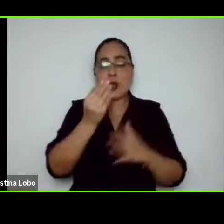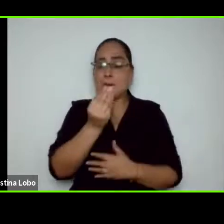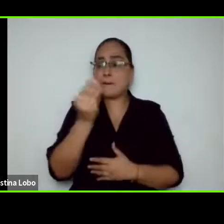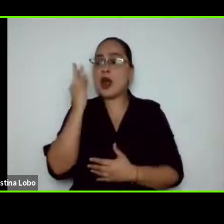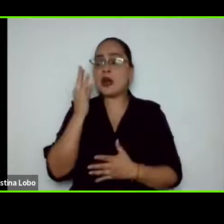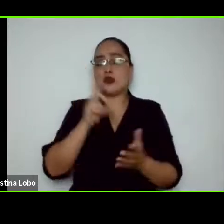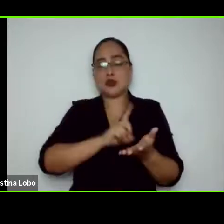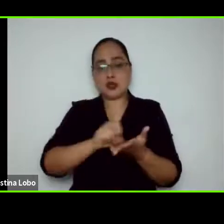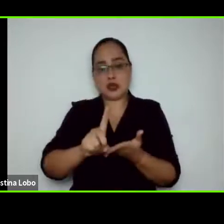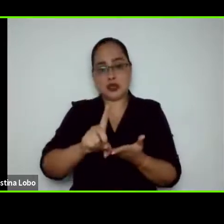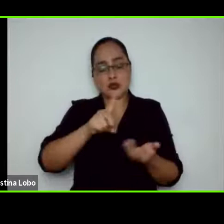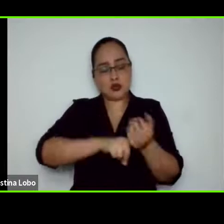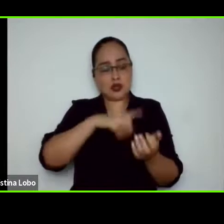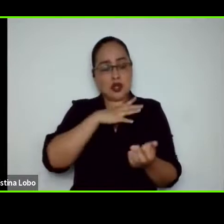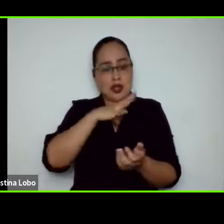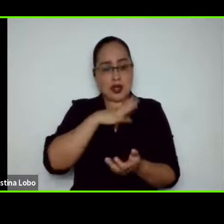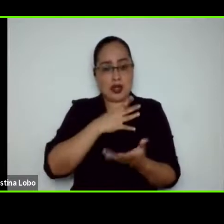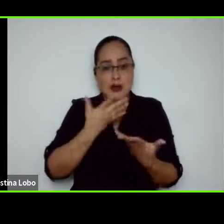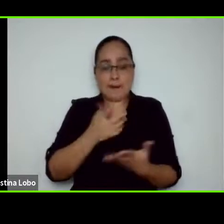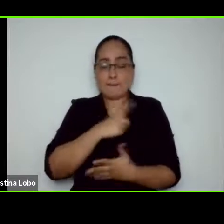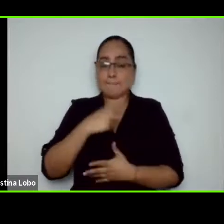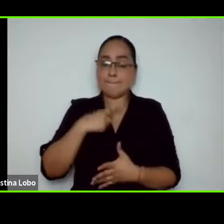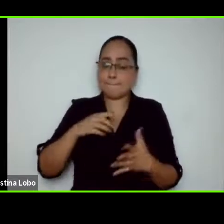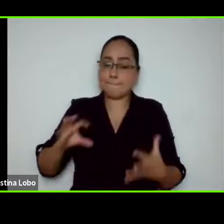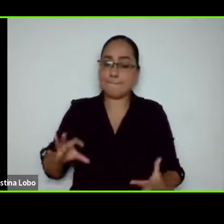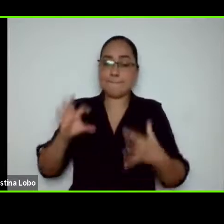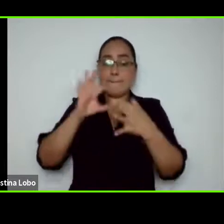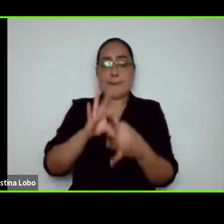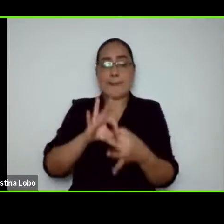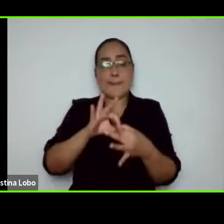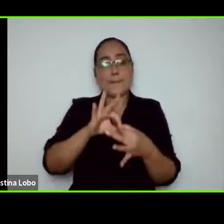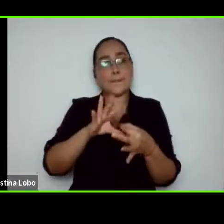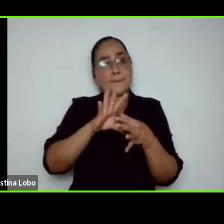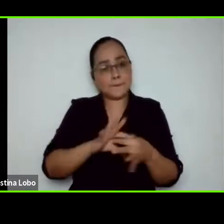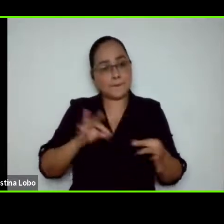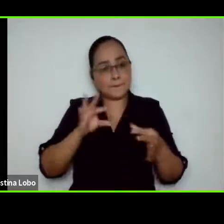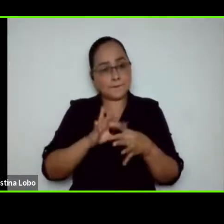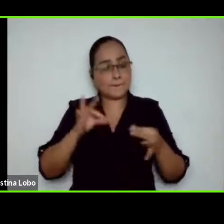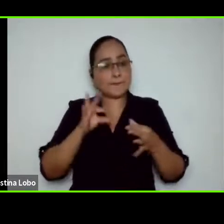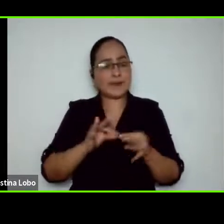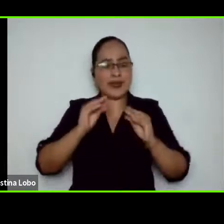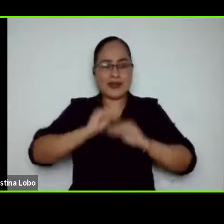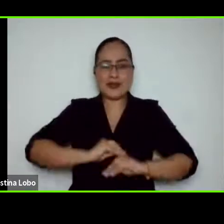y esa variedad de derechos tienen que ser aplicados e interpretados de manera